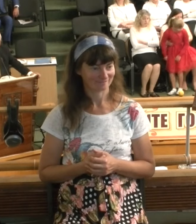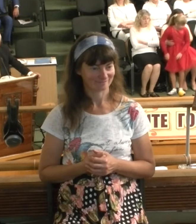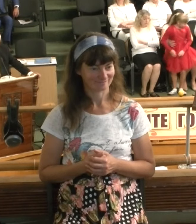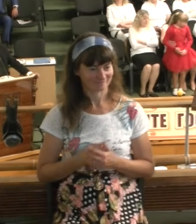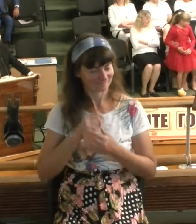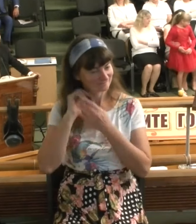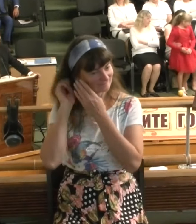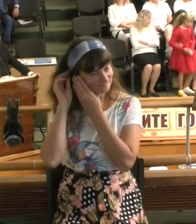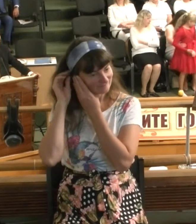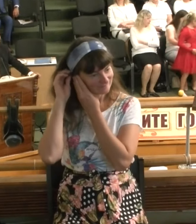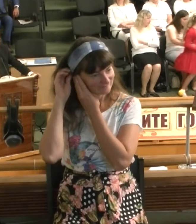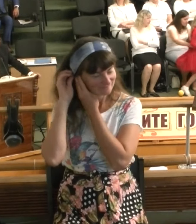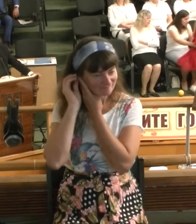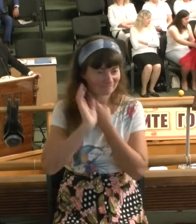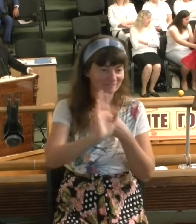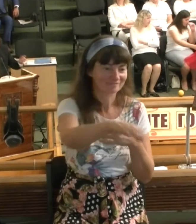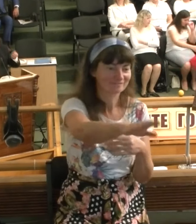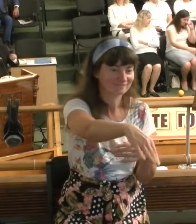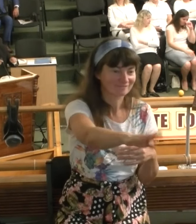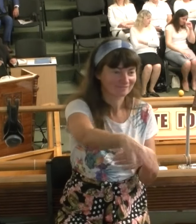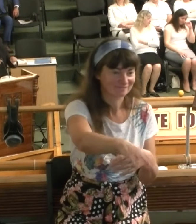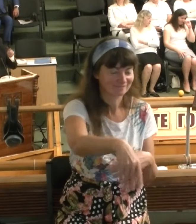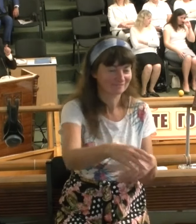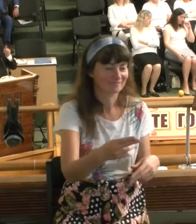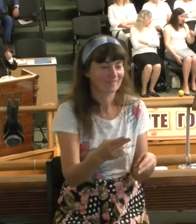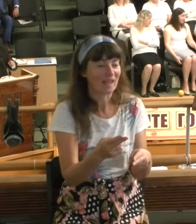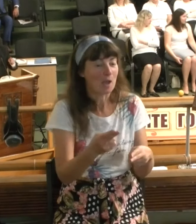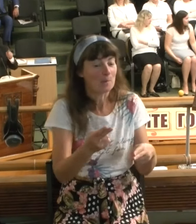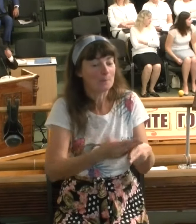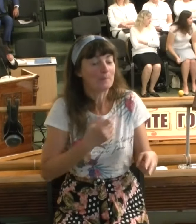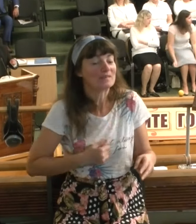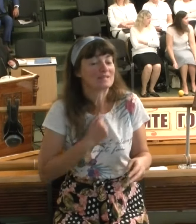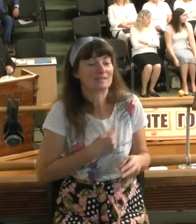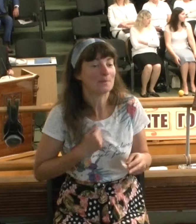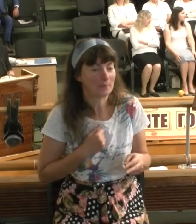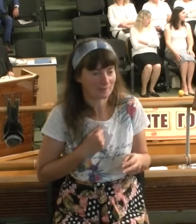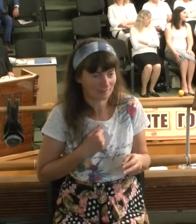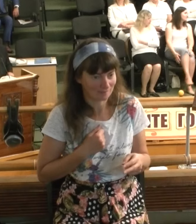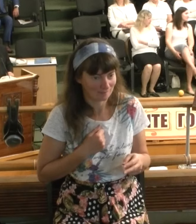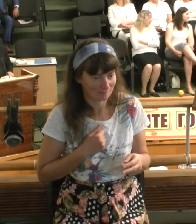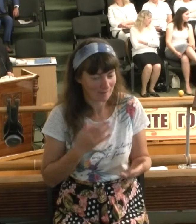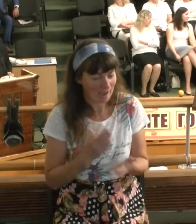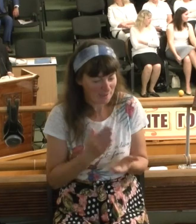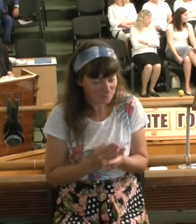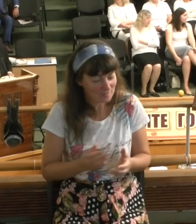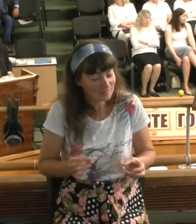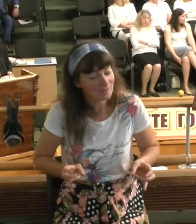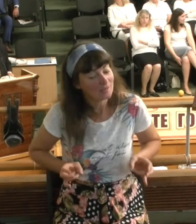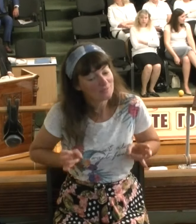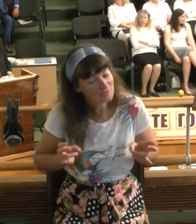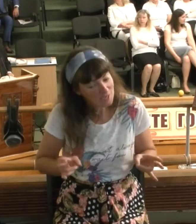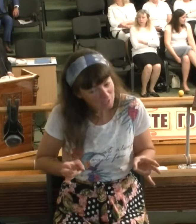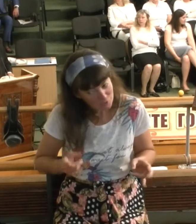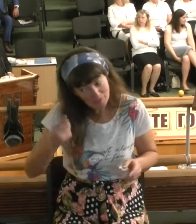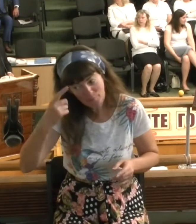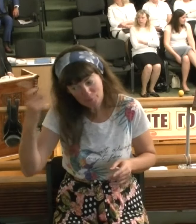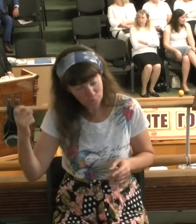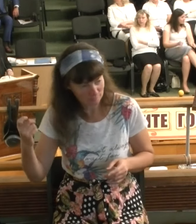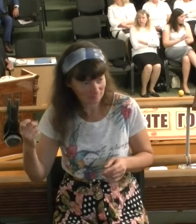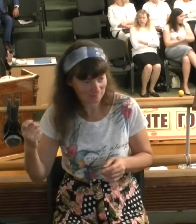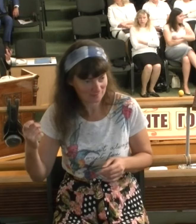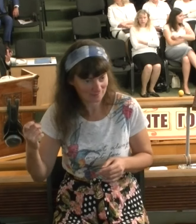сегодня, молились, молитвенно, они должны быть в каждом из нас. Они должны быть в каждом члене